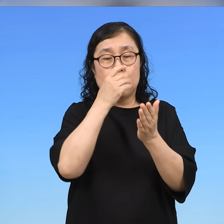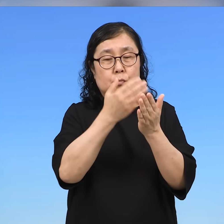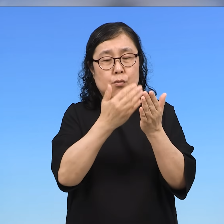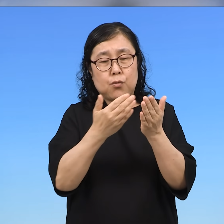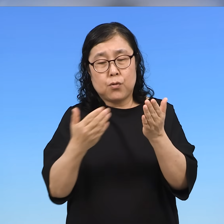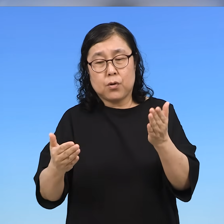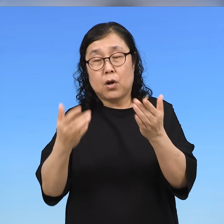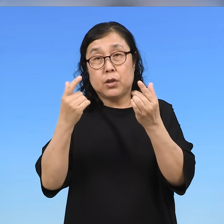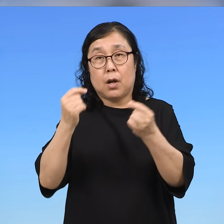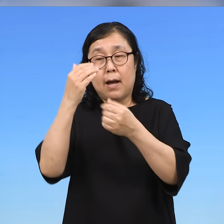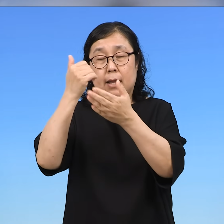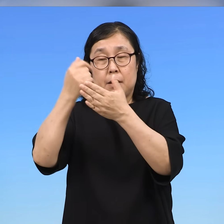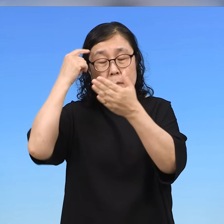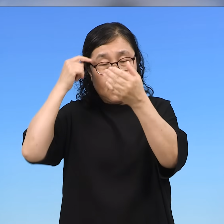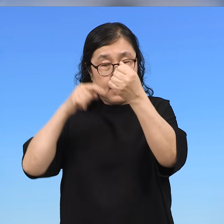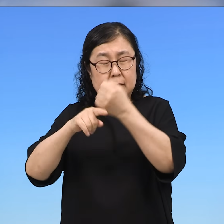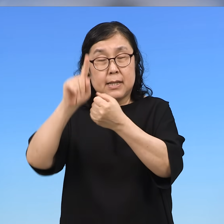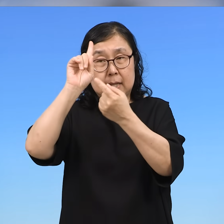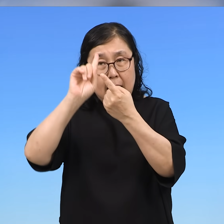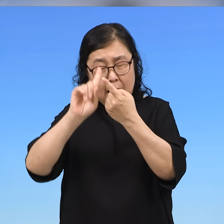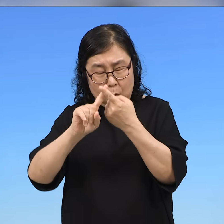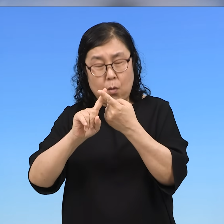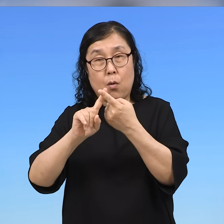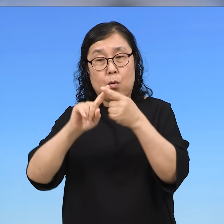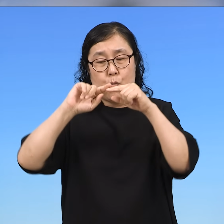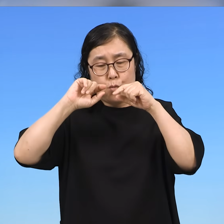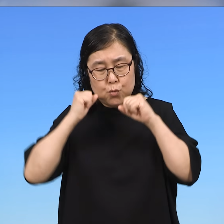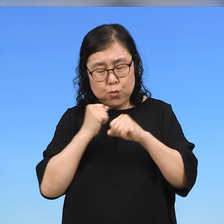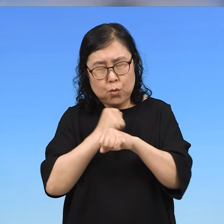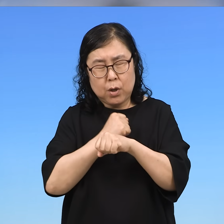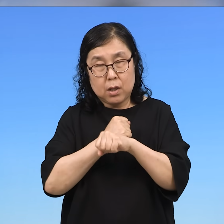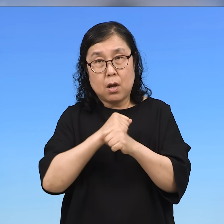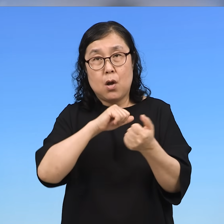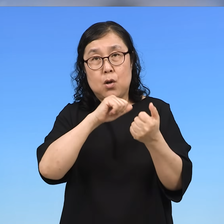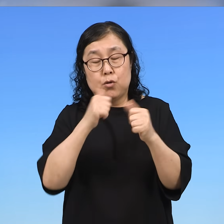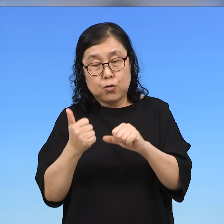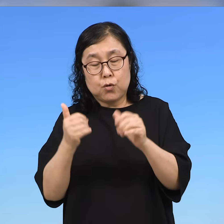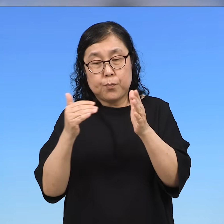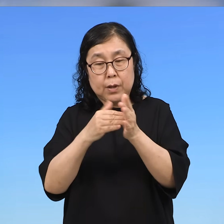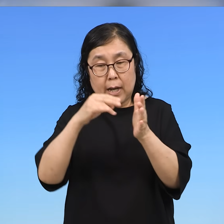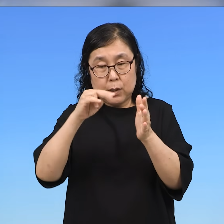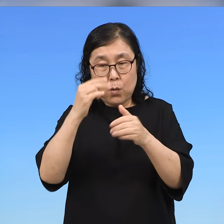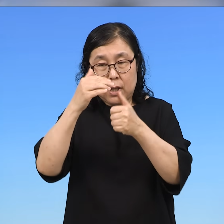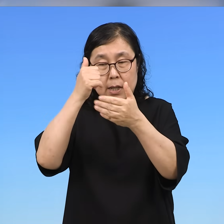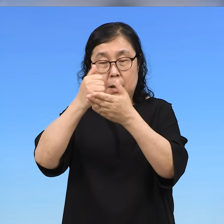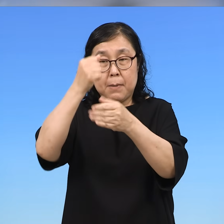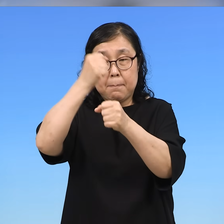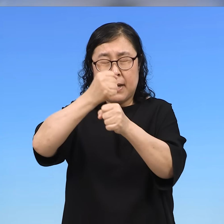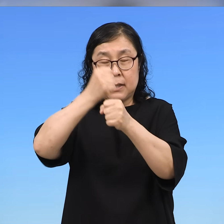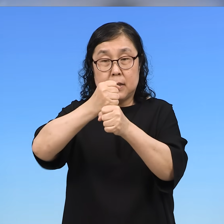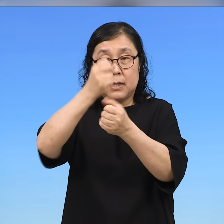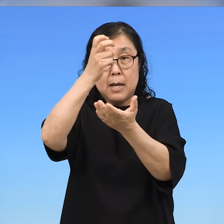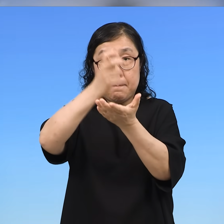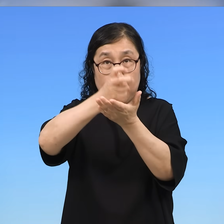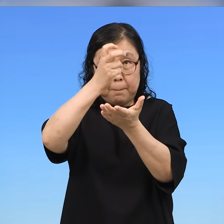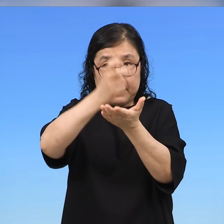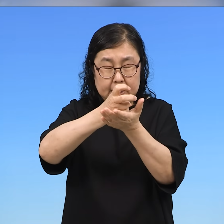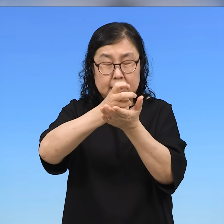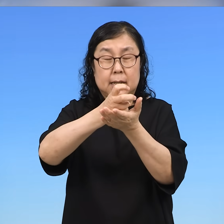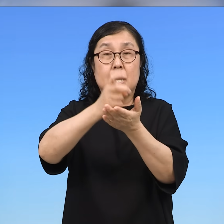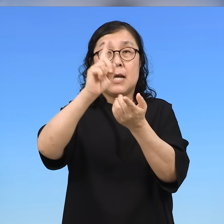하나님의 순리에 거슬리지 않고 죽음조차도 하나님이 만드신 법칙이니까 그것을 내가